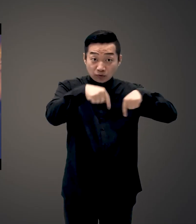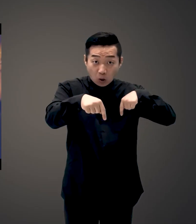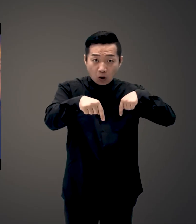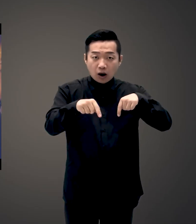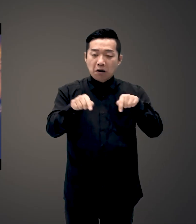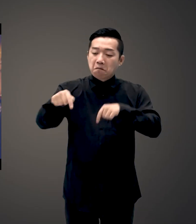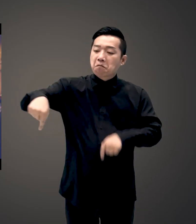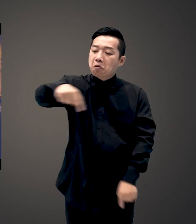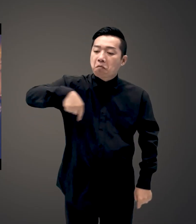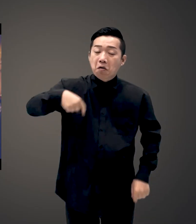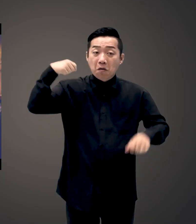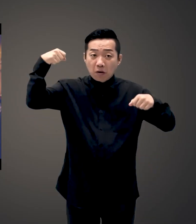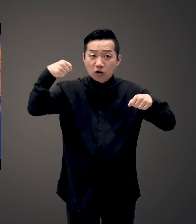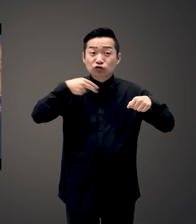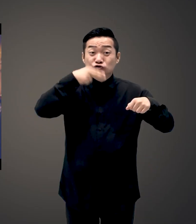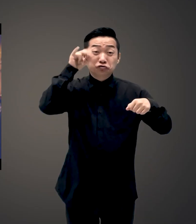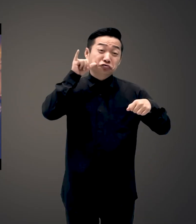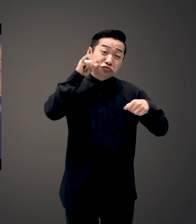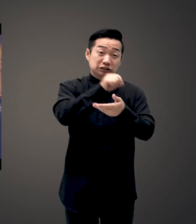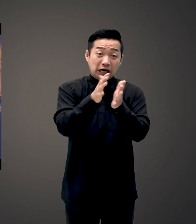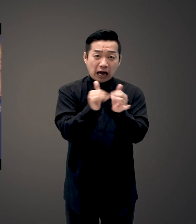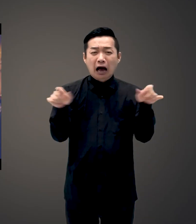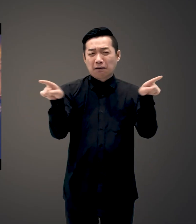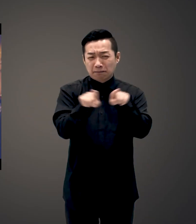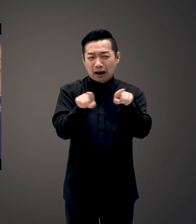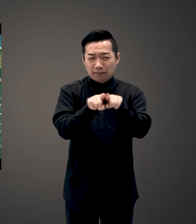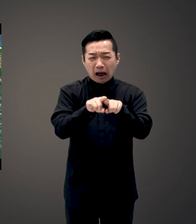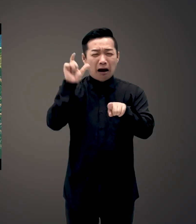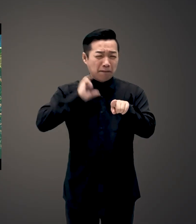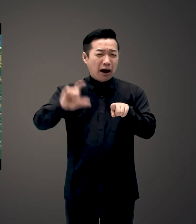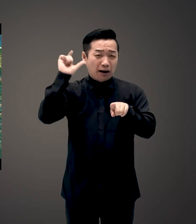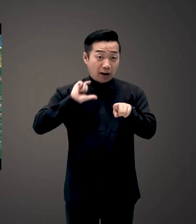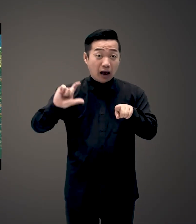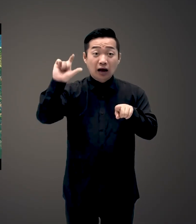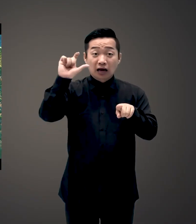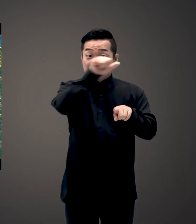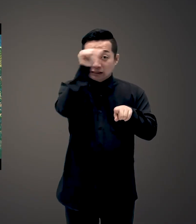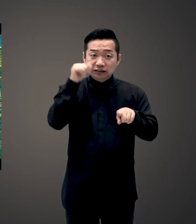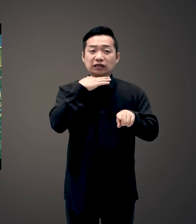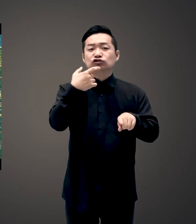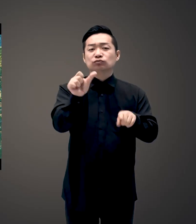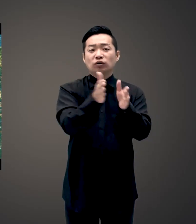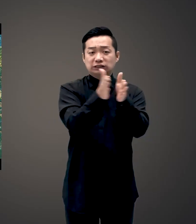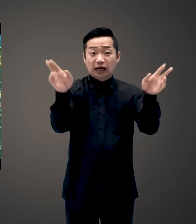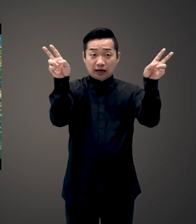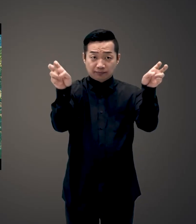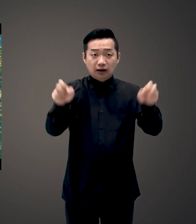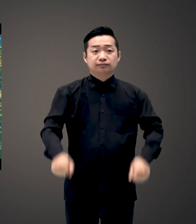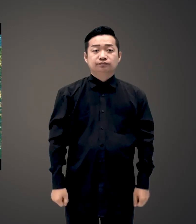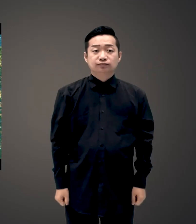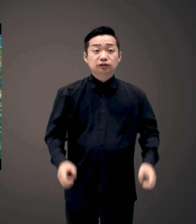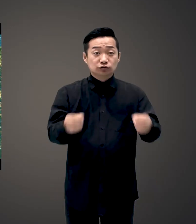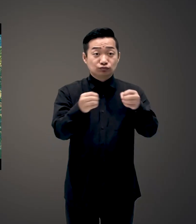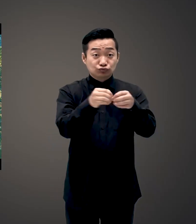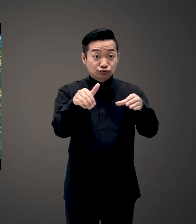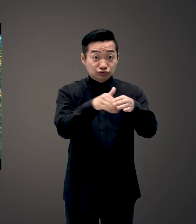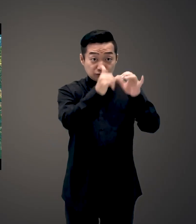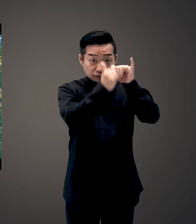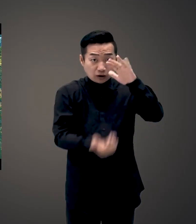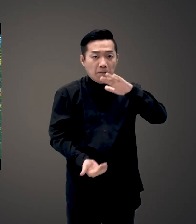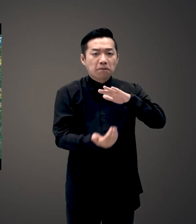말까지 통용되면서 식물이란 취미는 우리에게 아주 가깝게 다가왔습니다. 책, 취미는 식물을